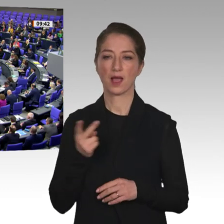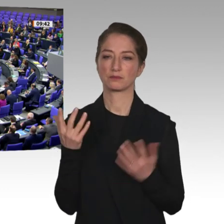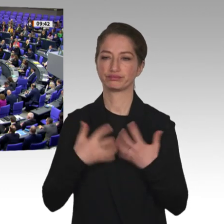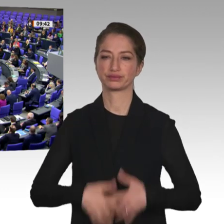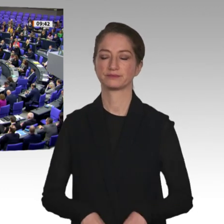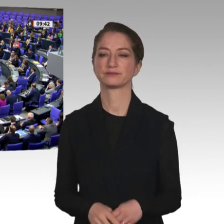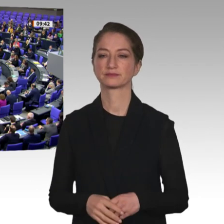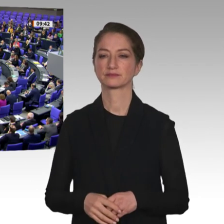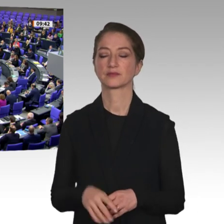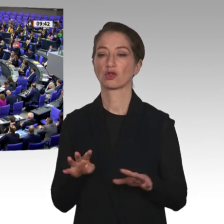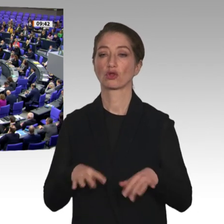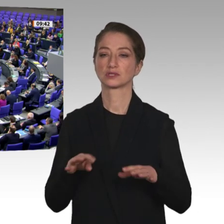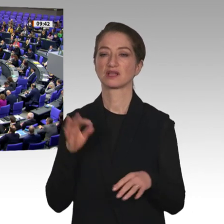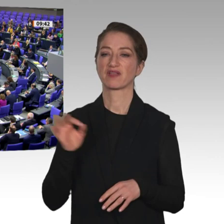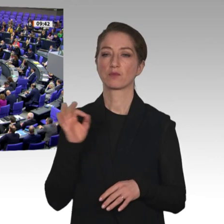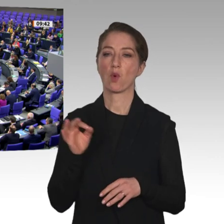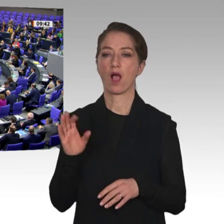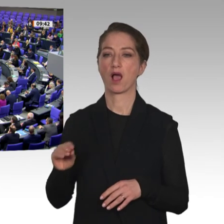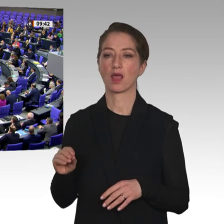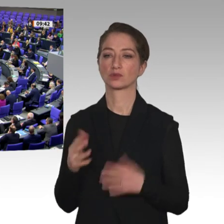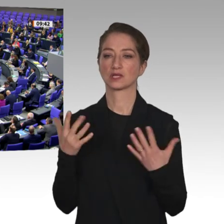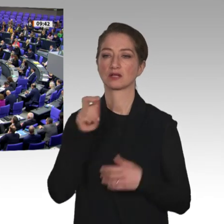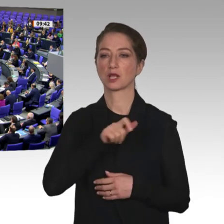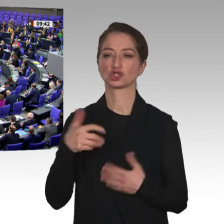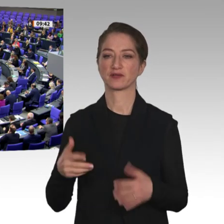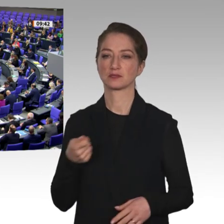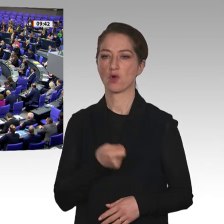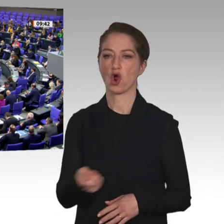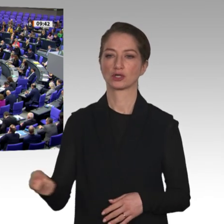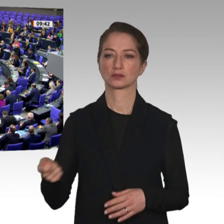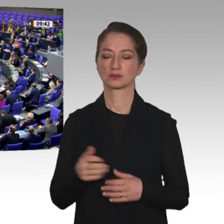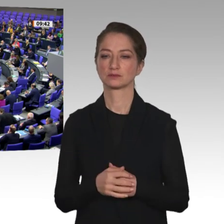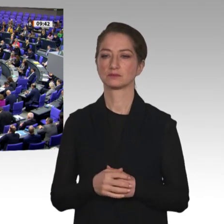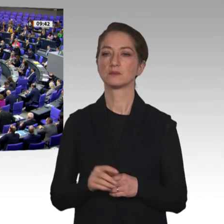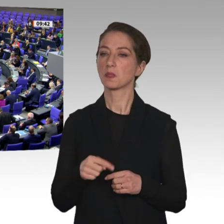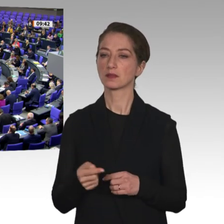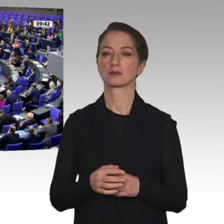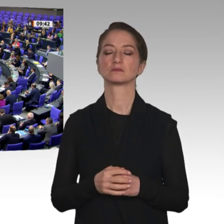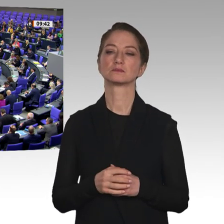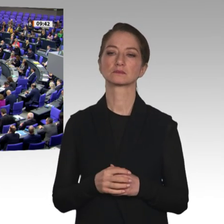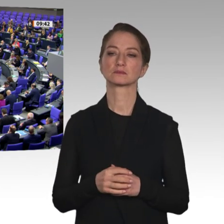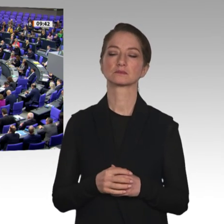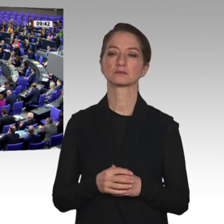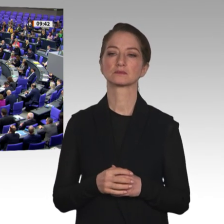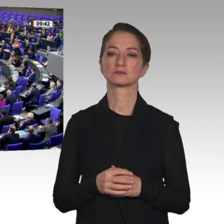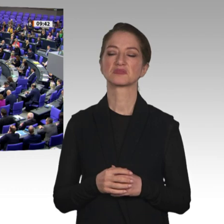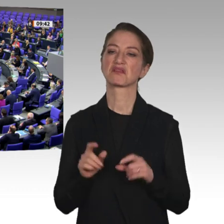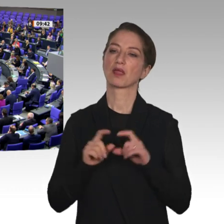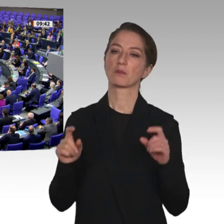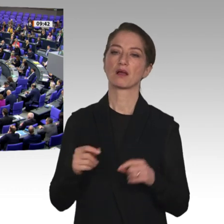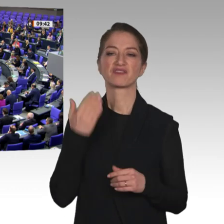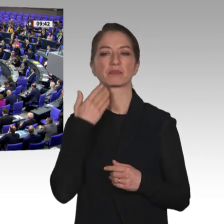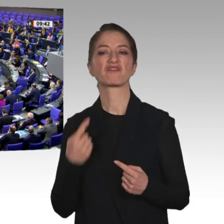Menschen wurden am 19. Februar in Hanau ermordet. Kurz darauf wurde über Fremdenfeindlichkeit,